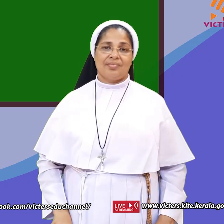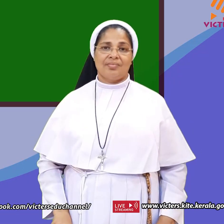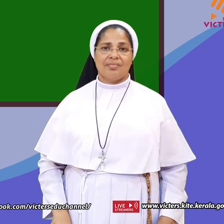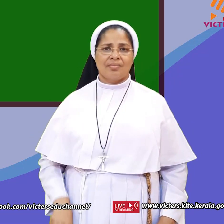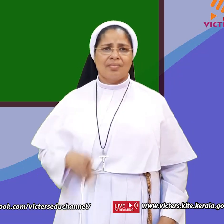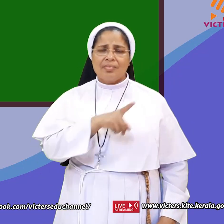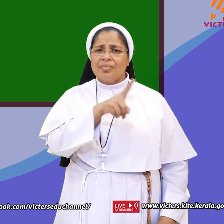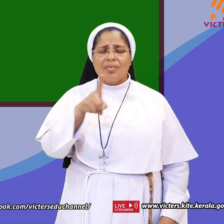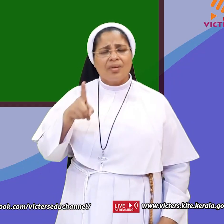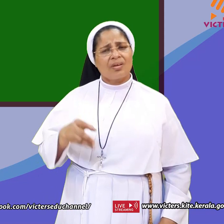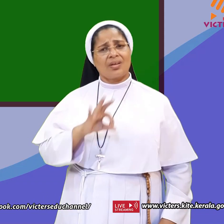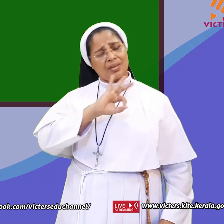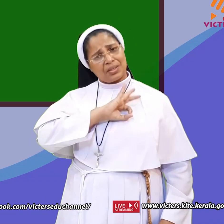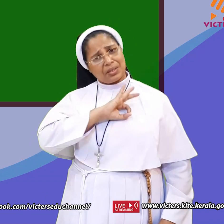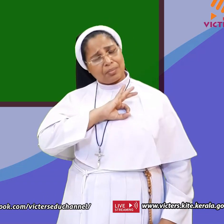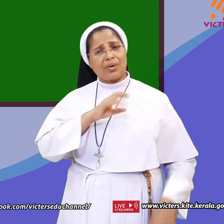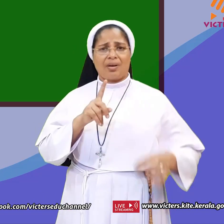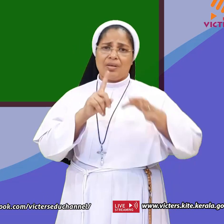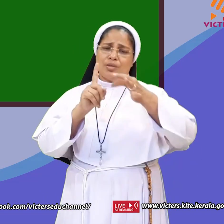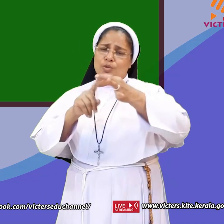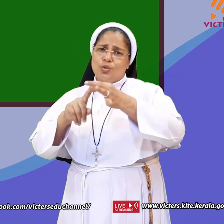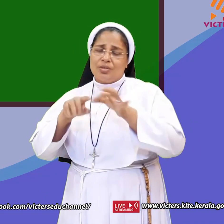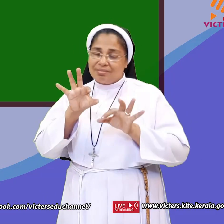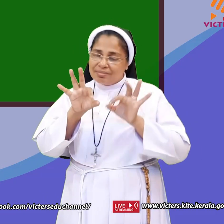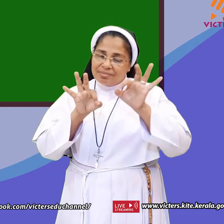ഏതു തരം ചോദ്യങ്ങളിൽ നിന്നും എഴുതാം.